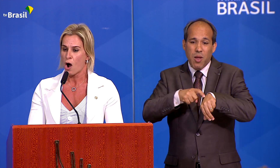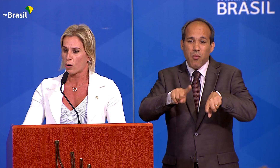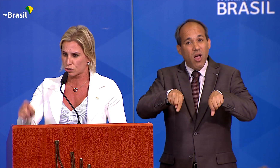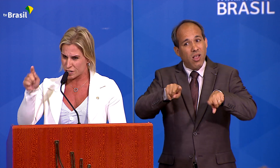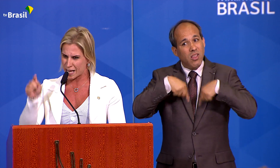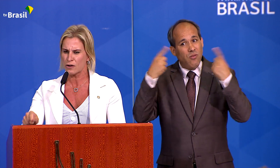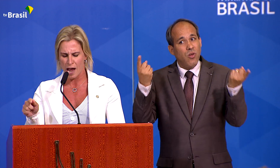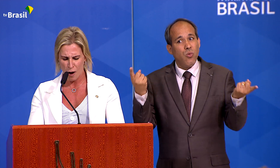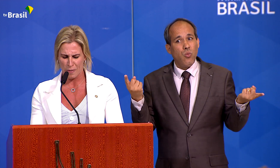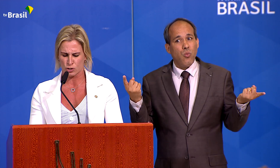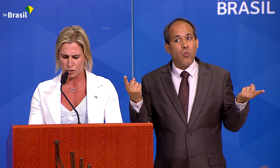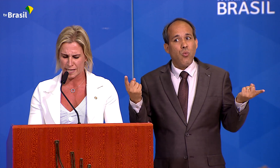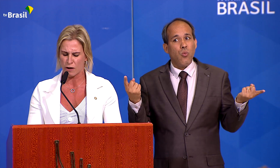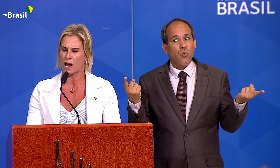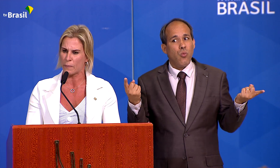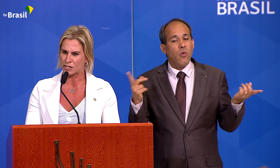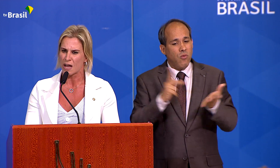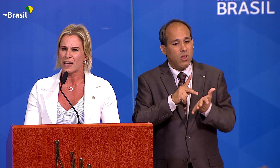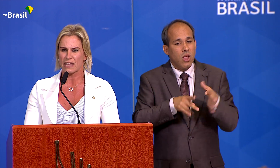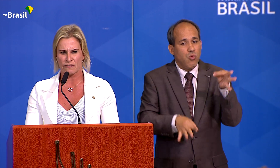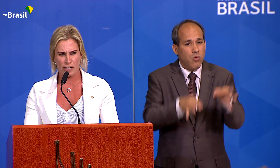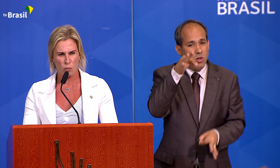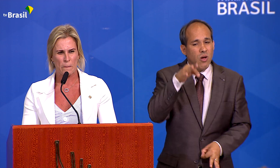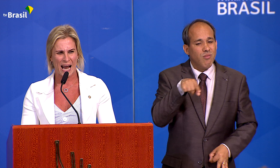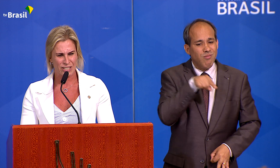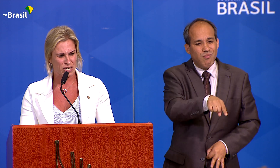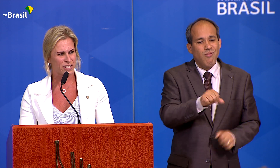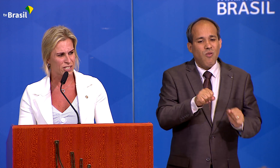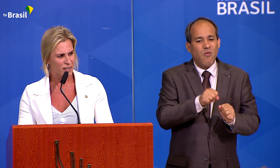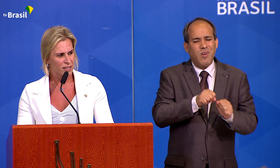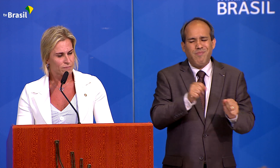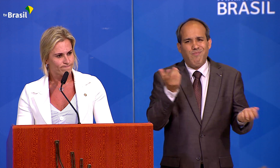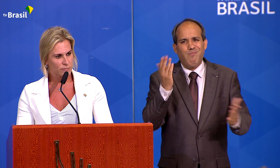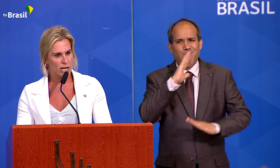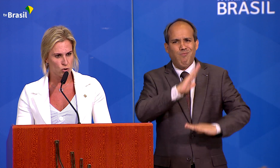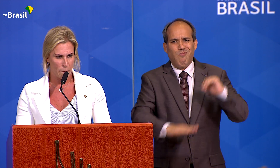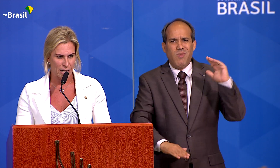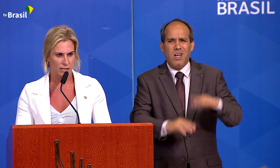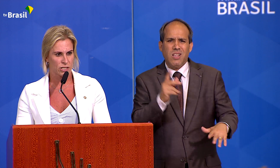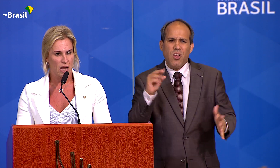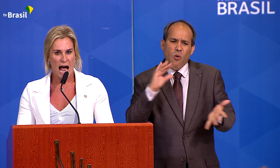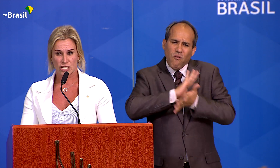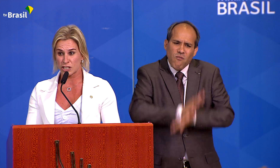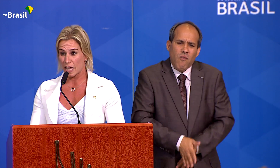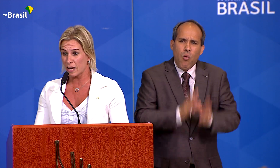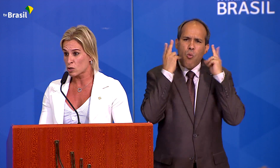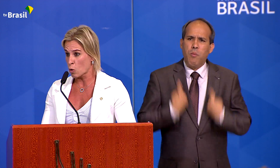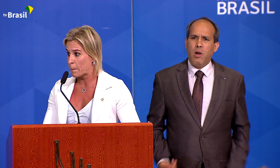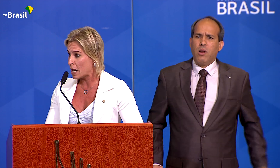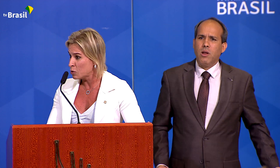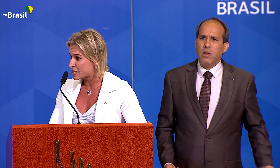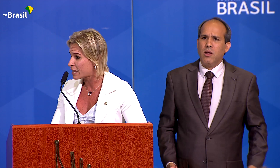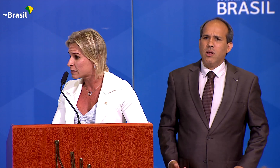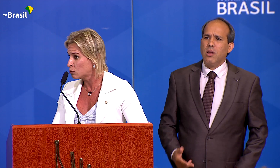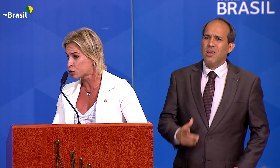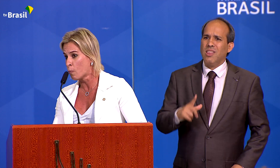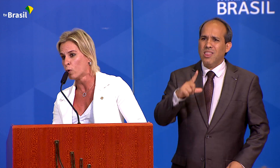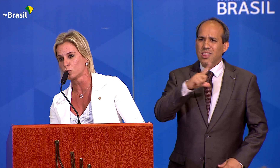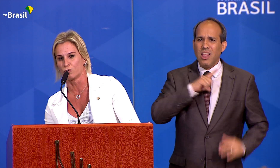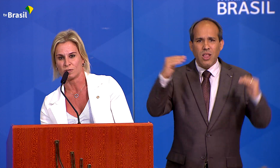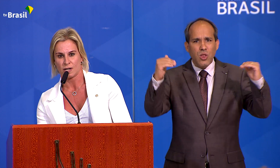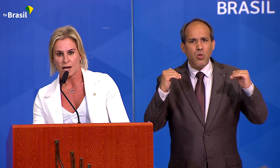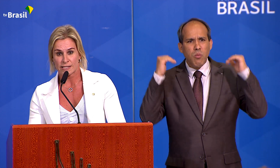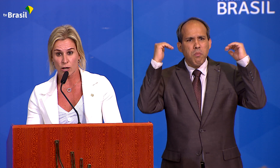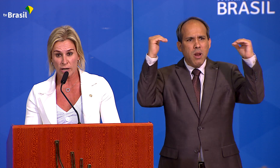desafiador onde o disseram judiciário realmente tem feito práticas desumanas a gente tem Supremo e